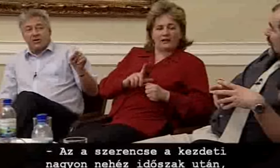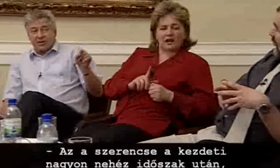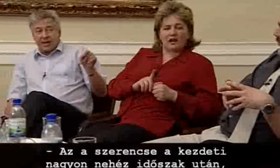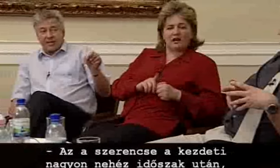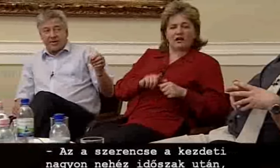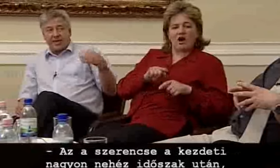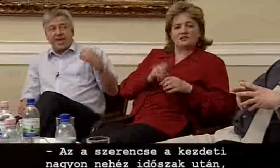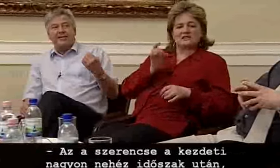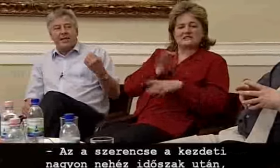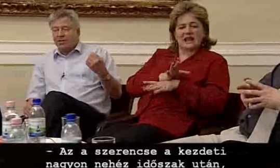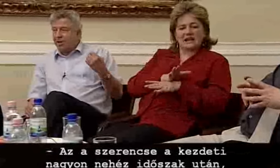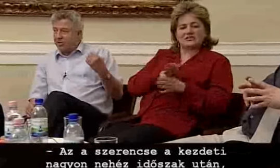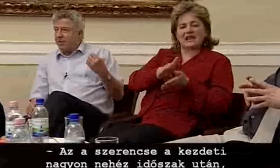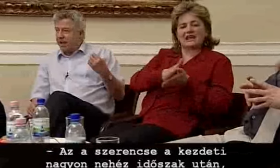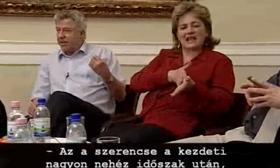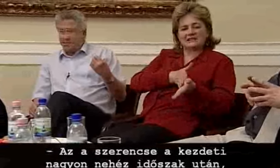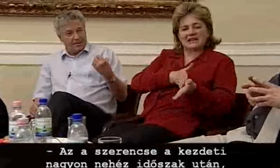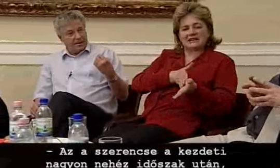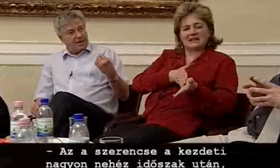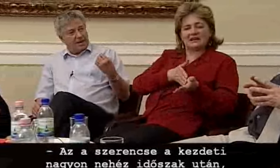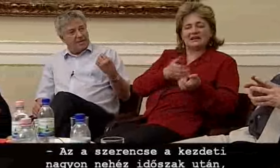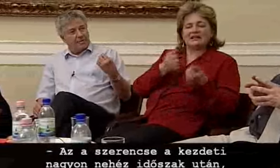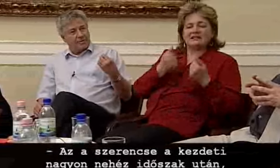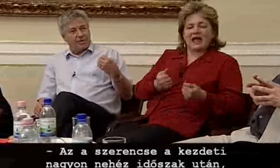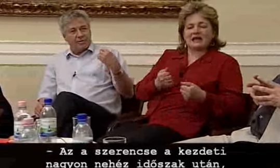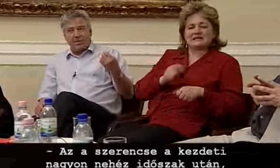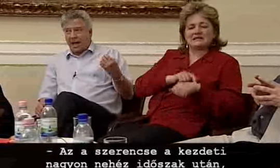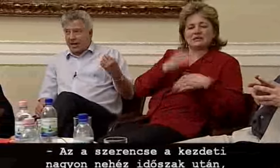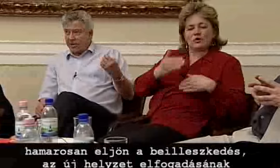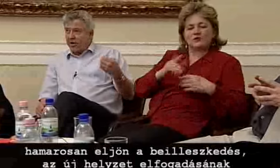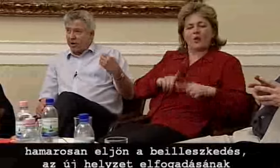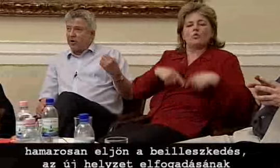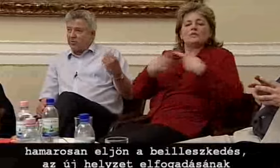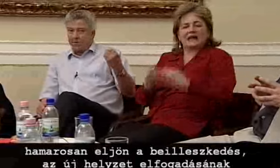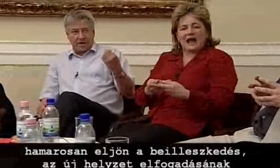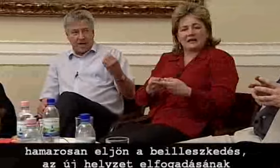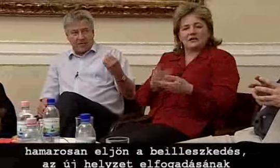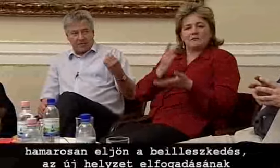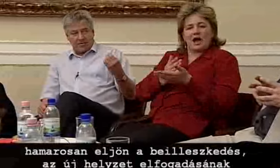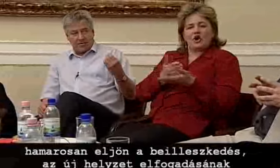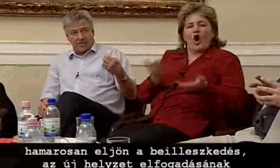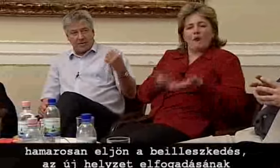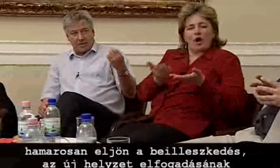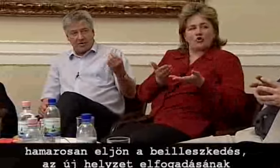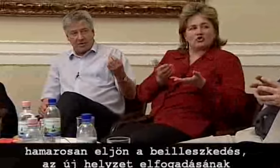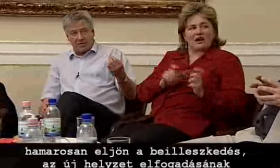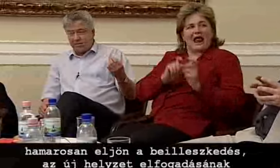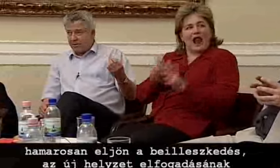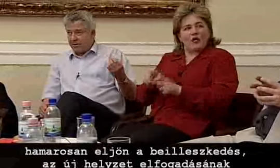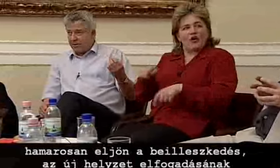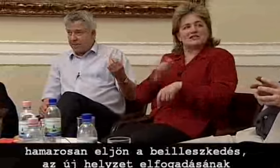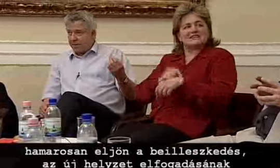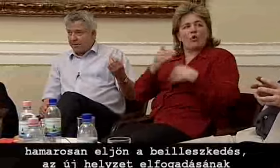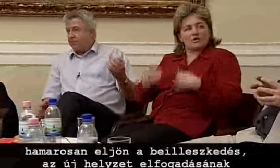Az a szerencse a kezdeti nagyon nehéz időszak után hamarosan eljön az az